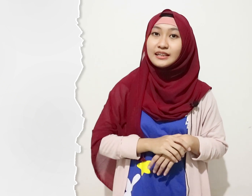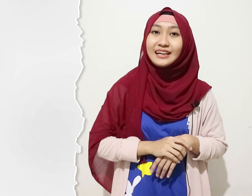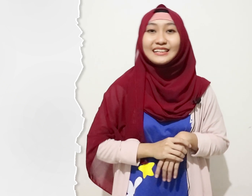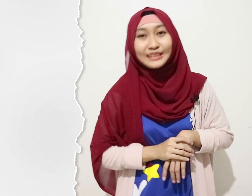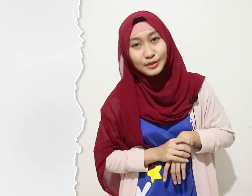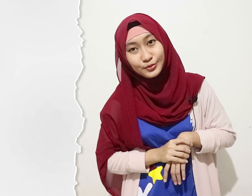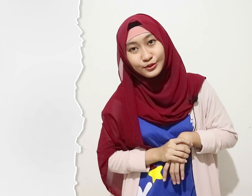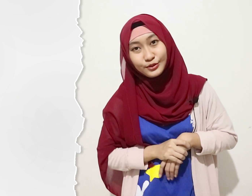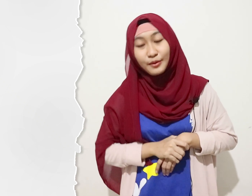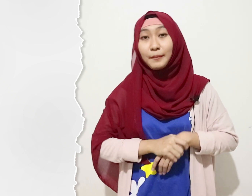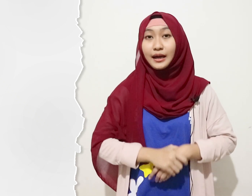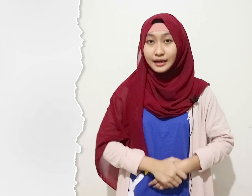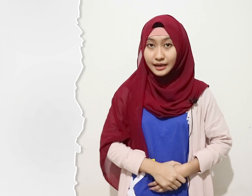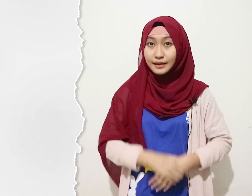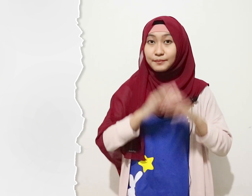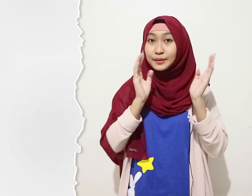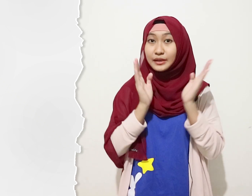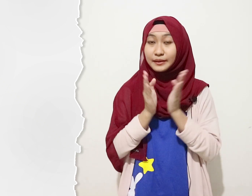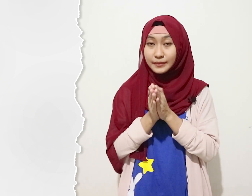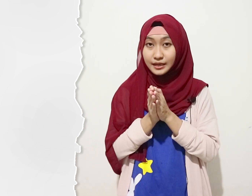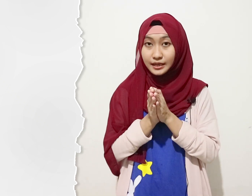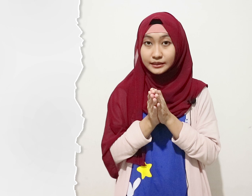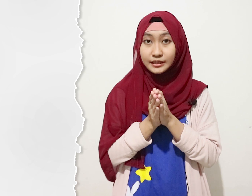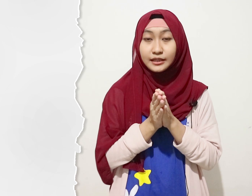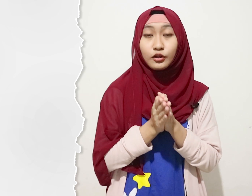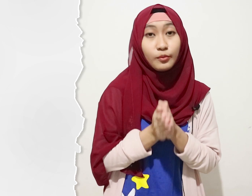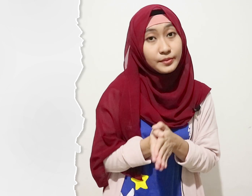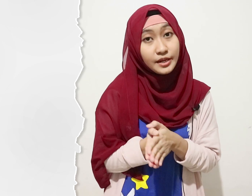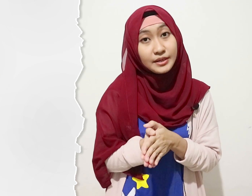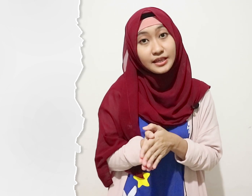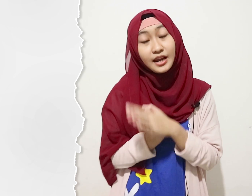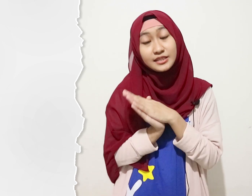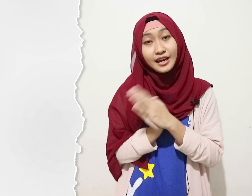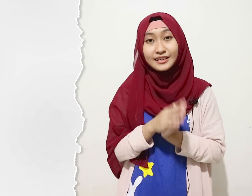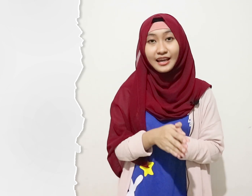adalah 80. Maka 4/5 ketika kita ubah menjadi persen, hasilnya adalah